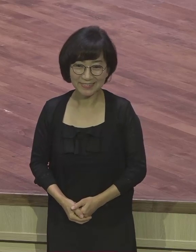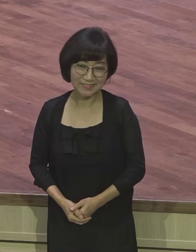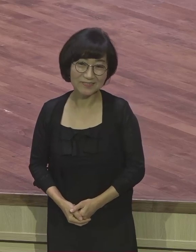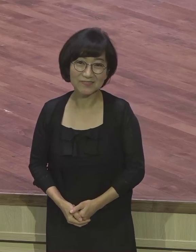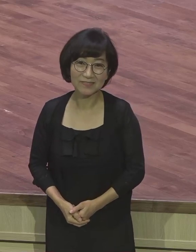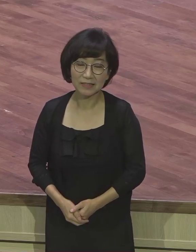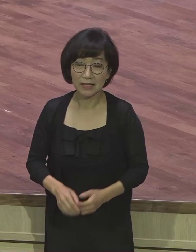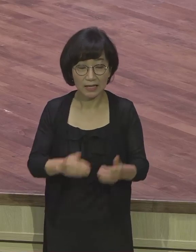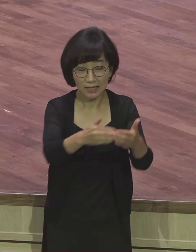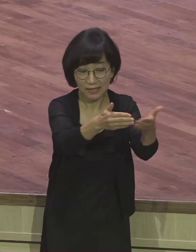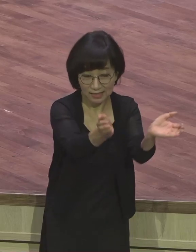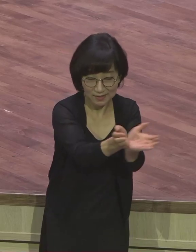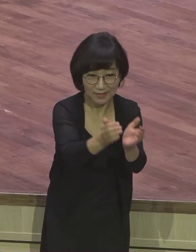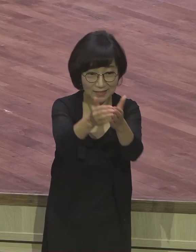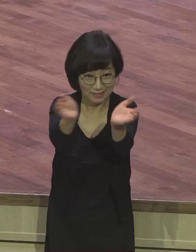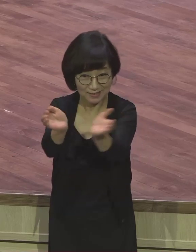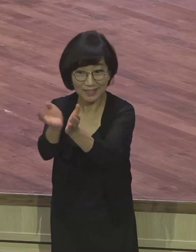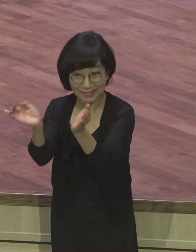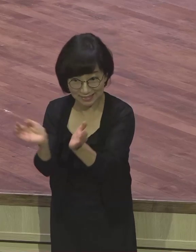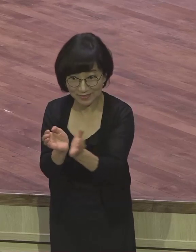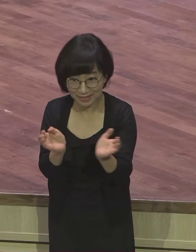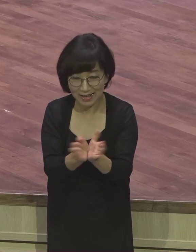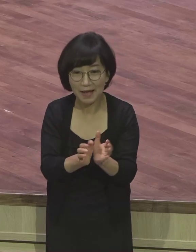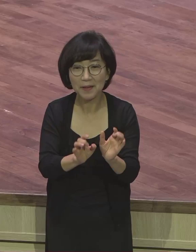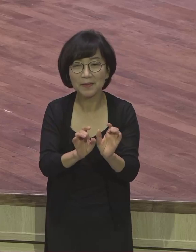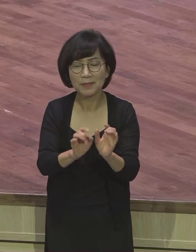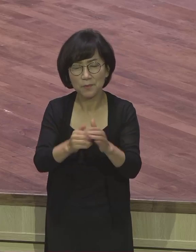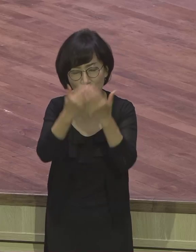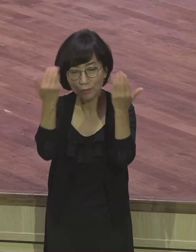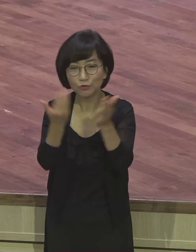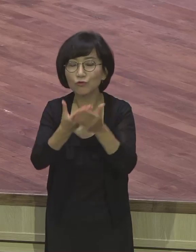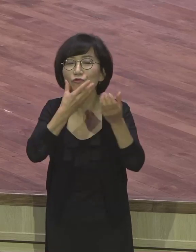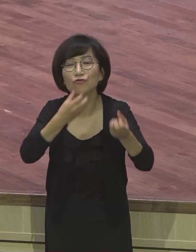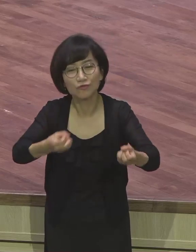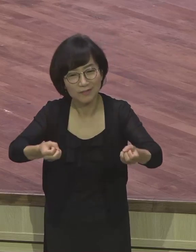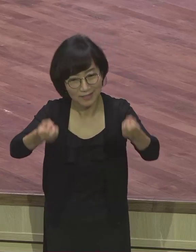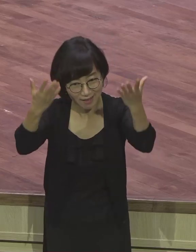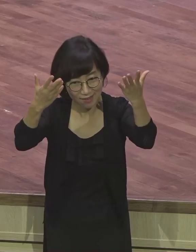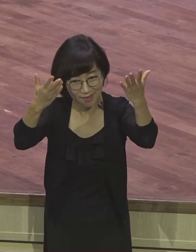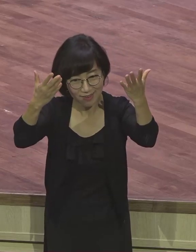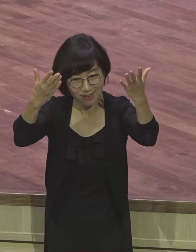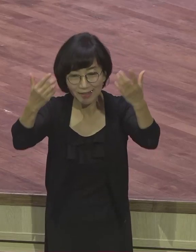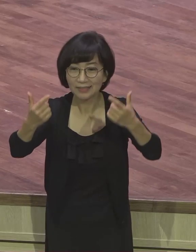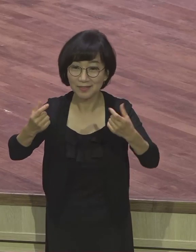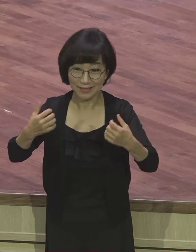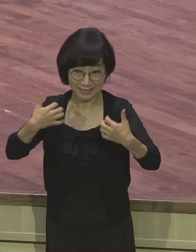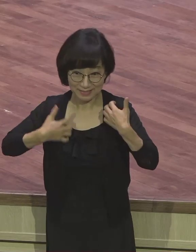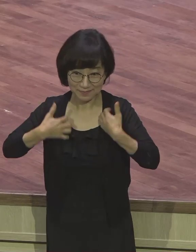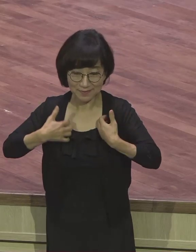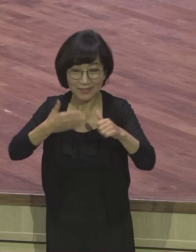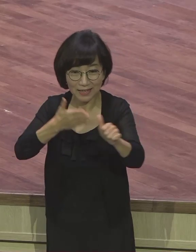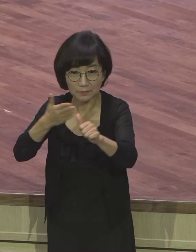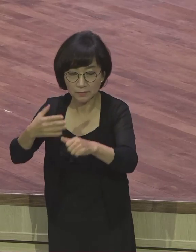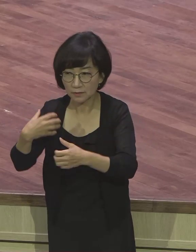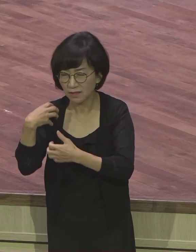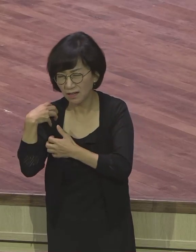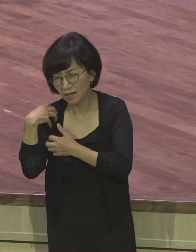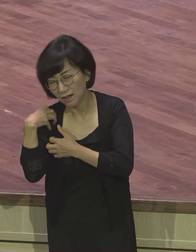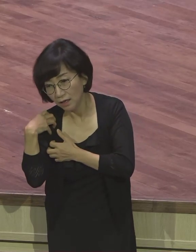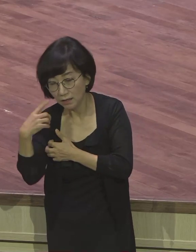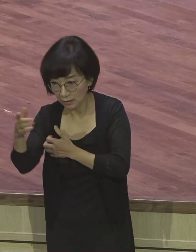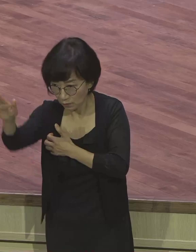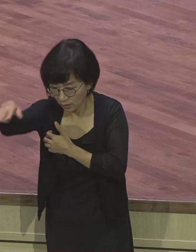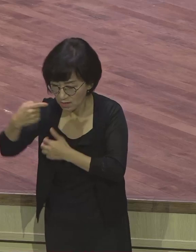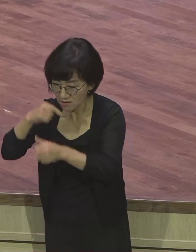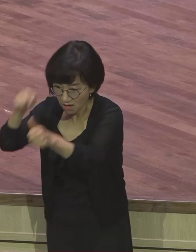여러분 모든 기관들이 지난 금요일 말씀드렸죠. 축제 되기 바랍니다. 축제. 절대 부담 주지 마라.